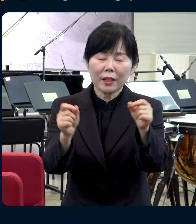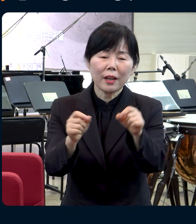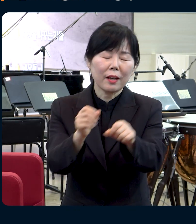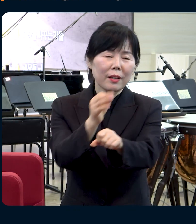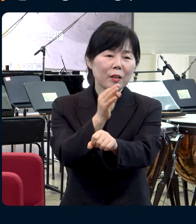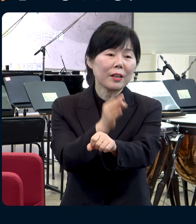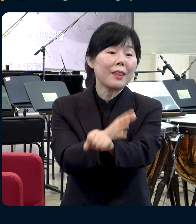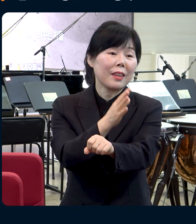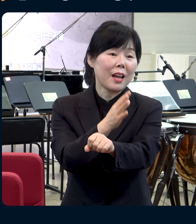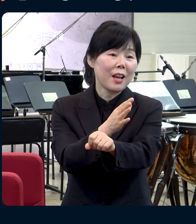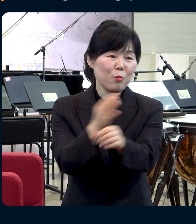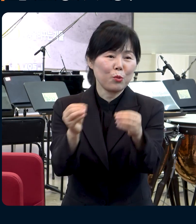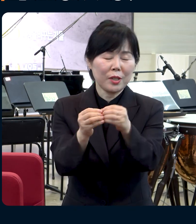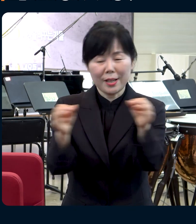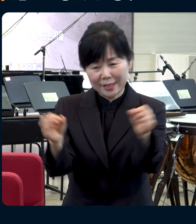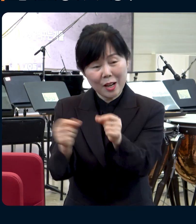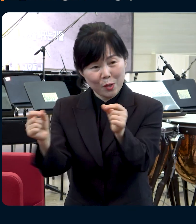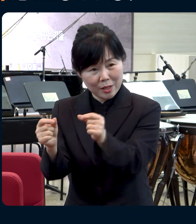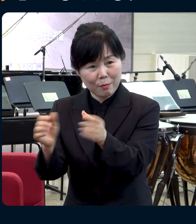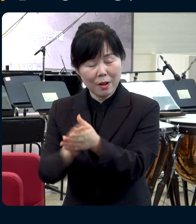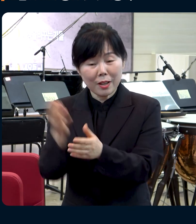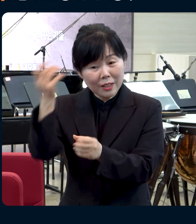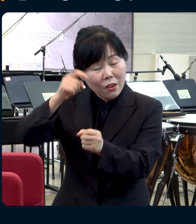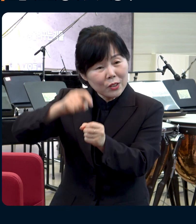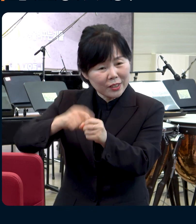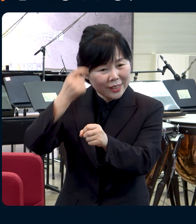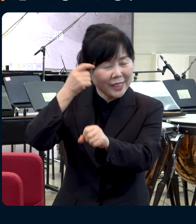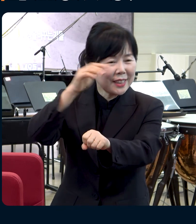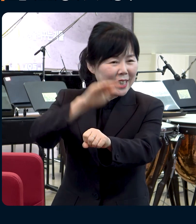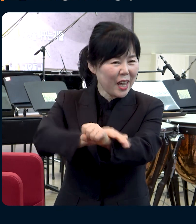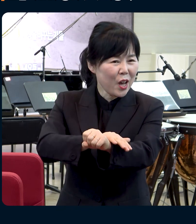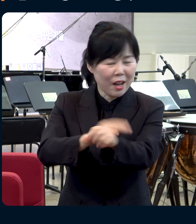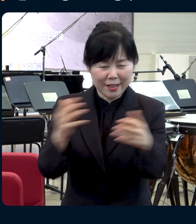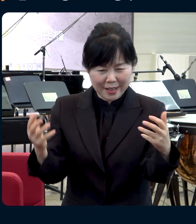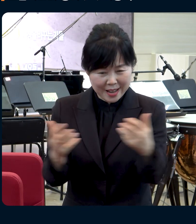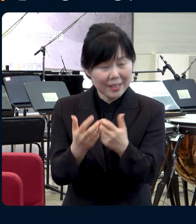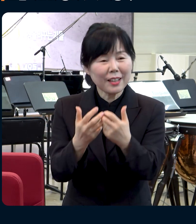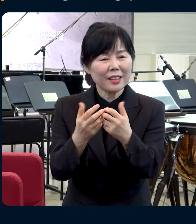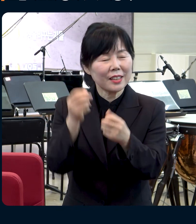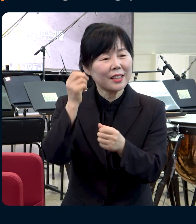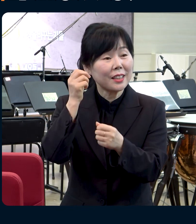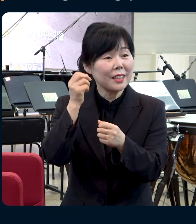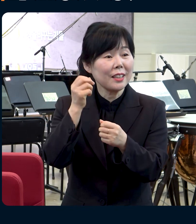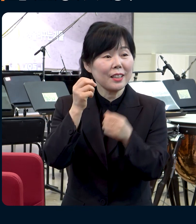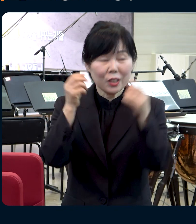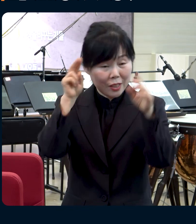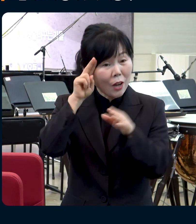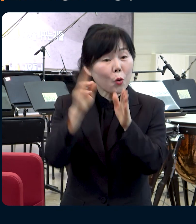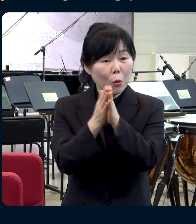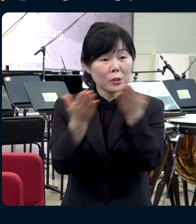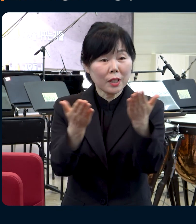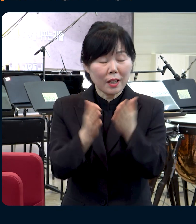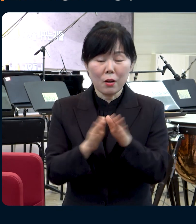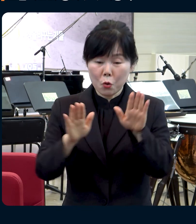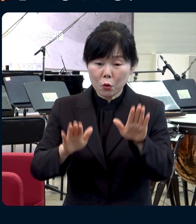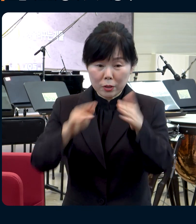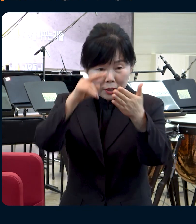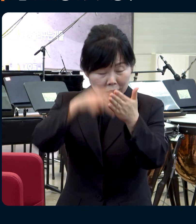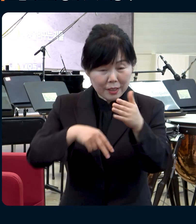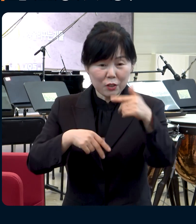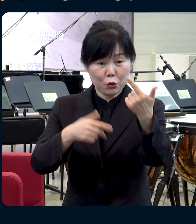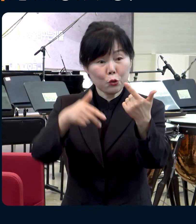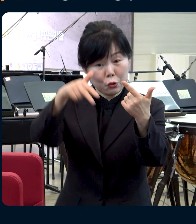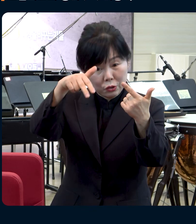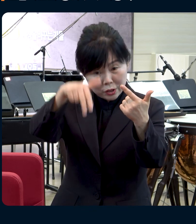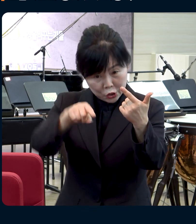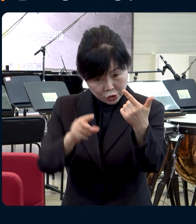꿰뚫어 보는 영적 지혜로 가득한 것이 바로 잠언서인 것입니다. 근데 오늘 우리가 읽은 6절 말씀에서는요, 다음과